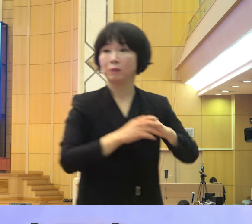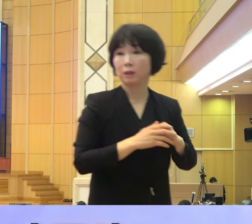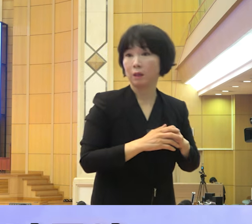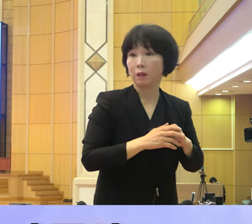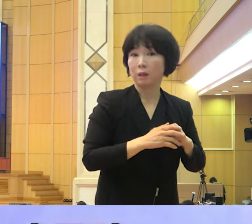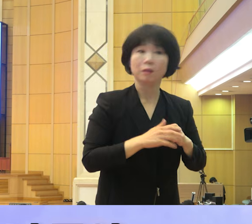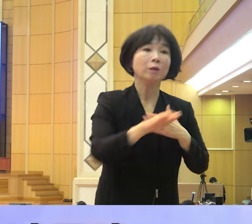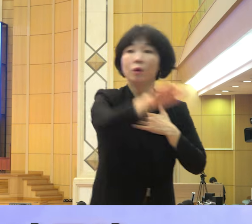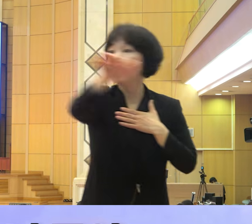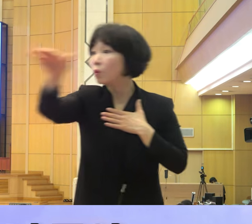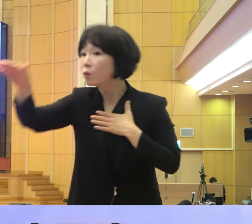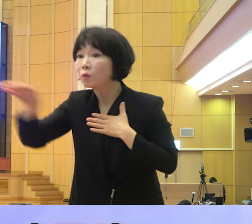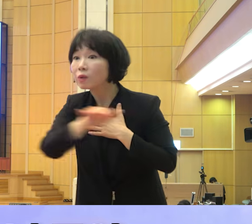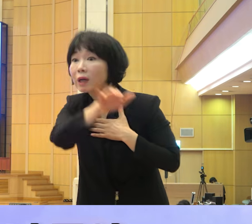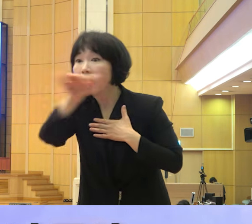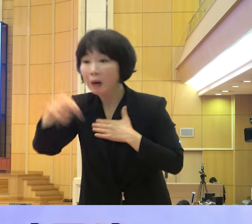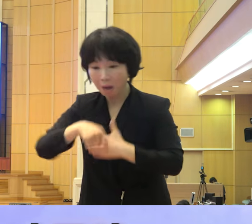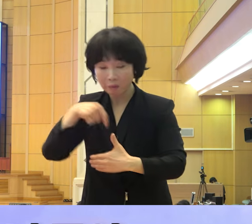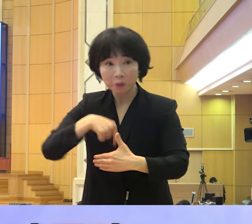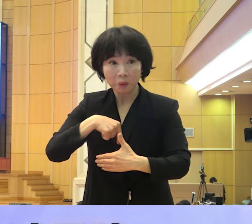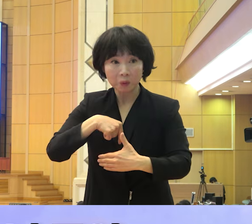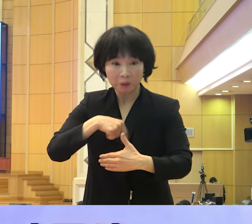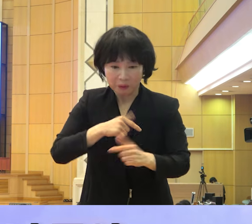마음의 죄만 죄가 아니라